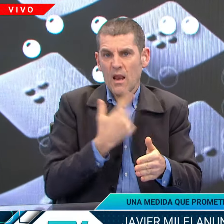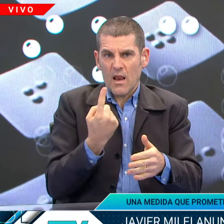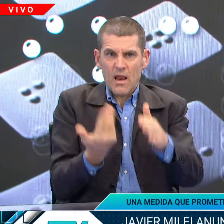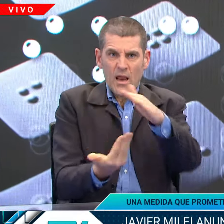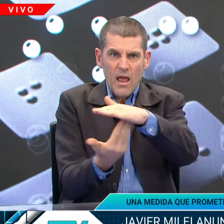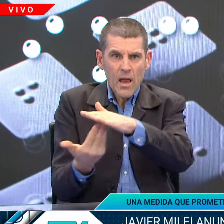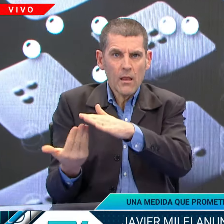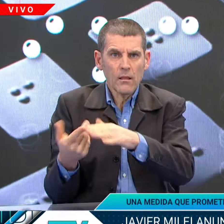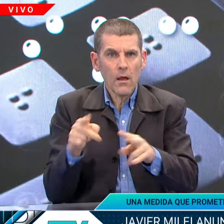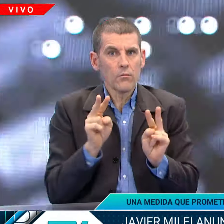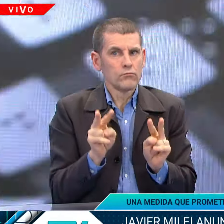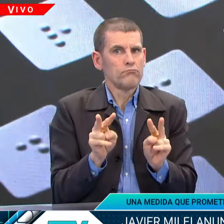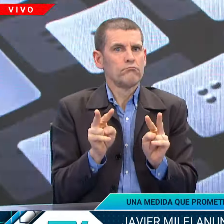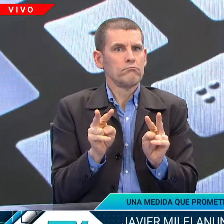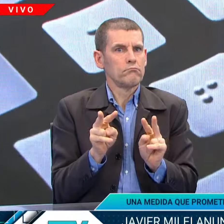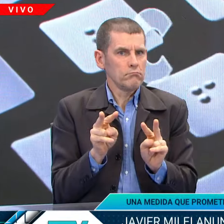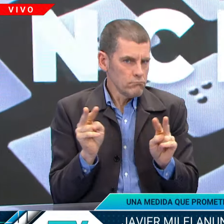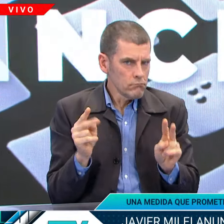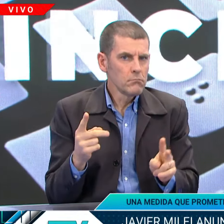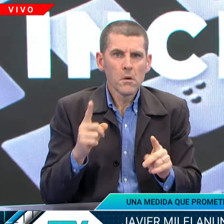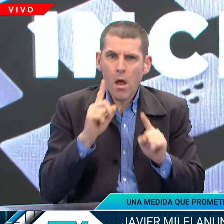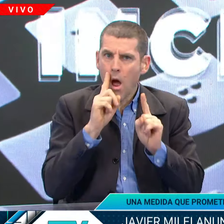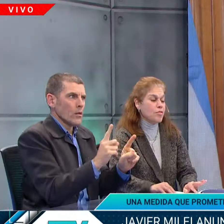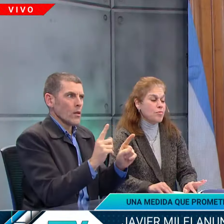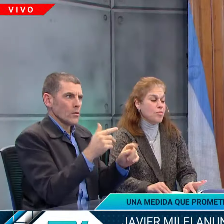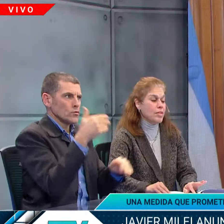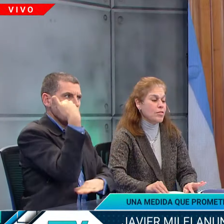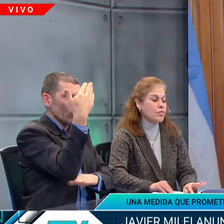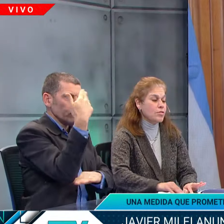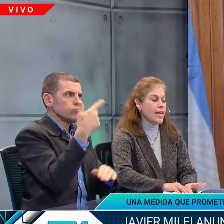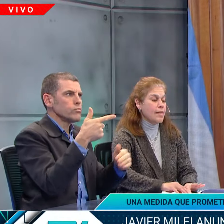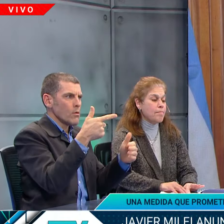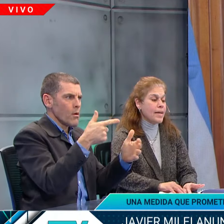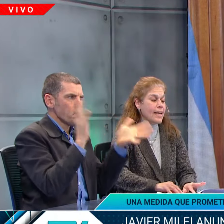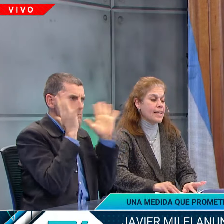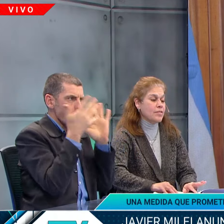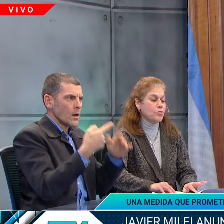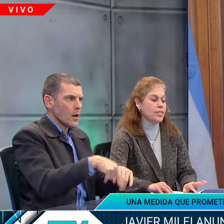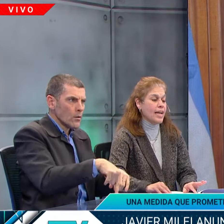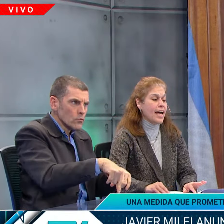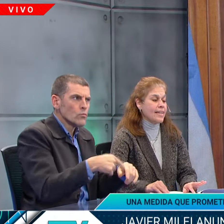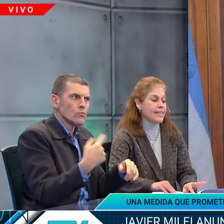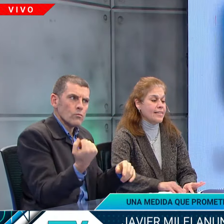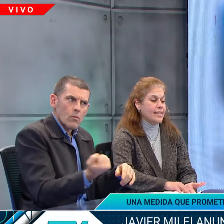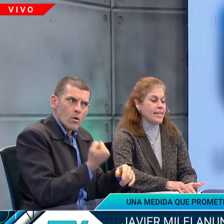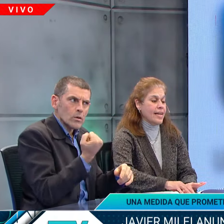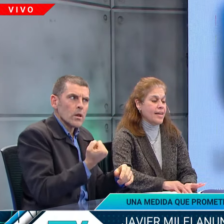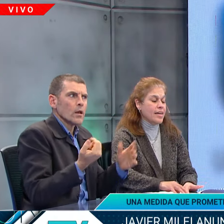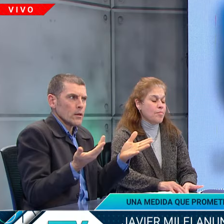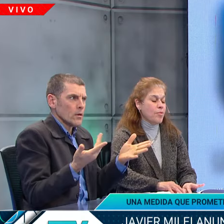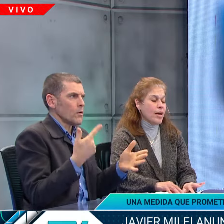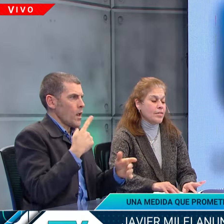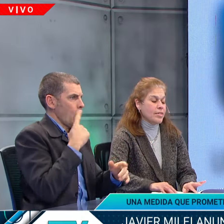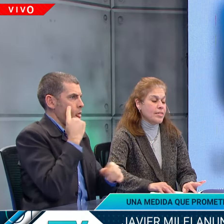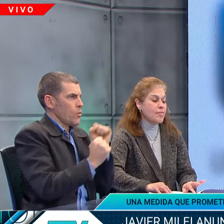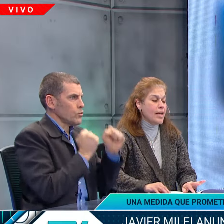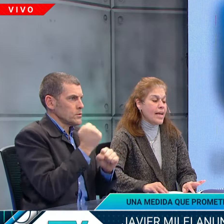escucharon atentamente el discurso que llega en un momento crucial para la industria argentina,